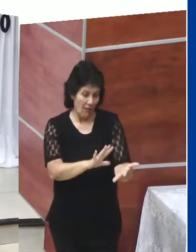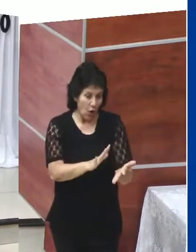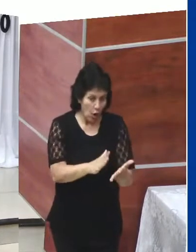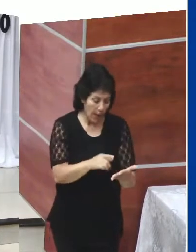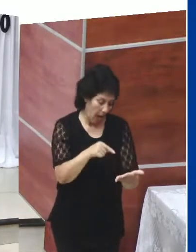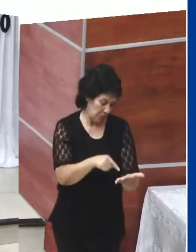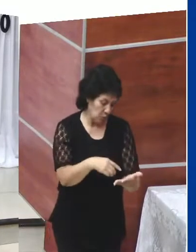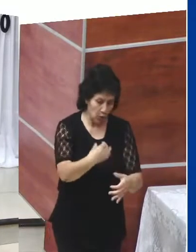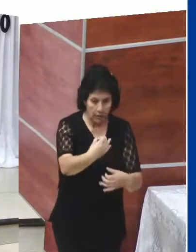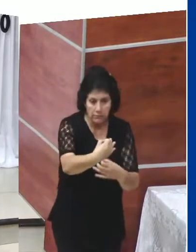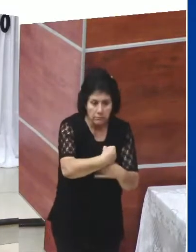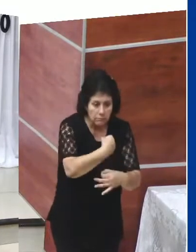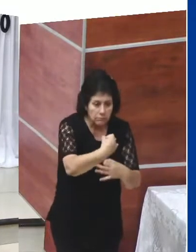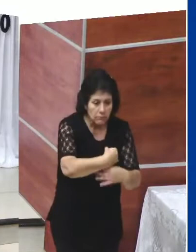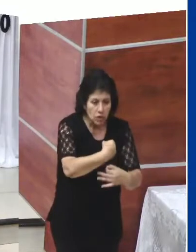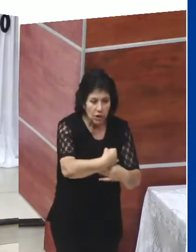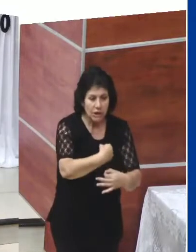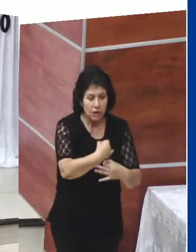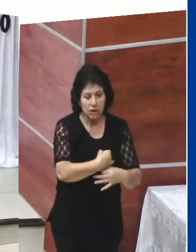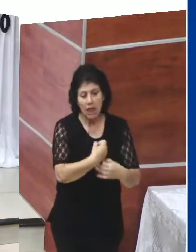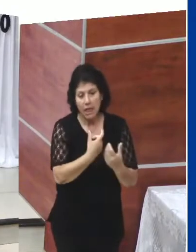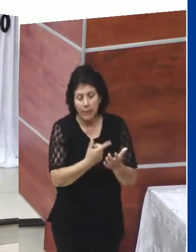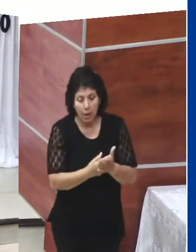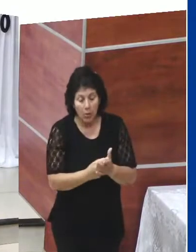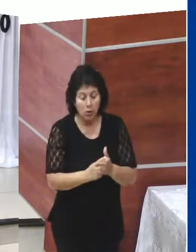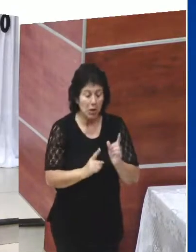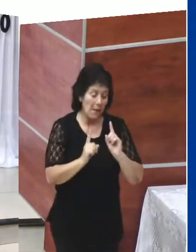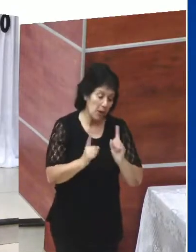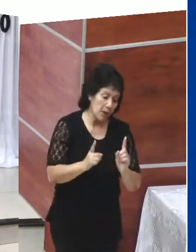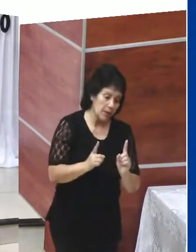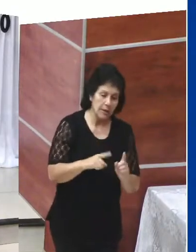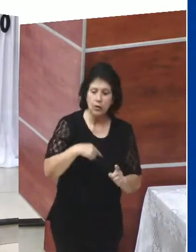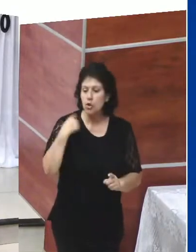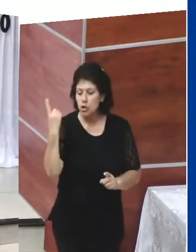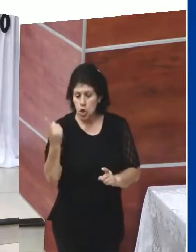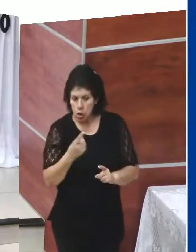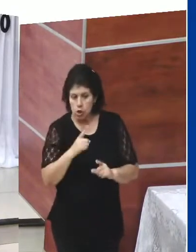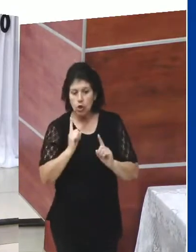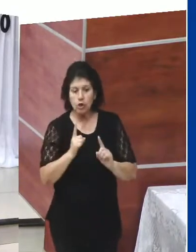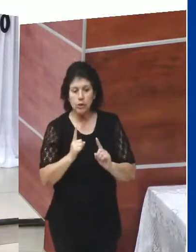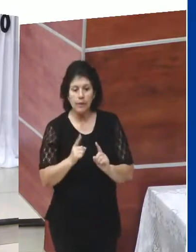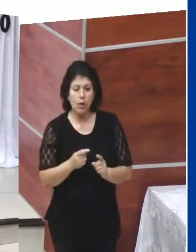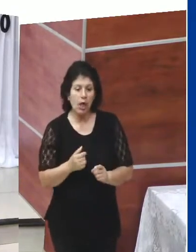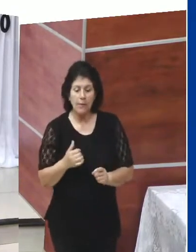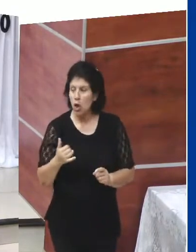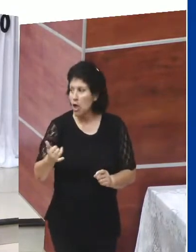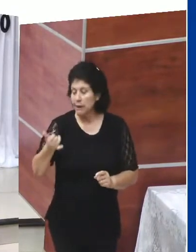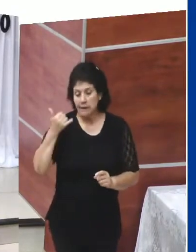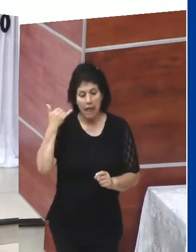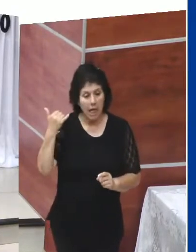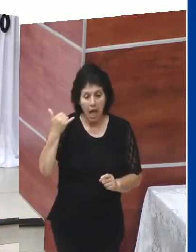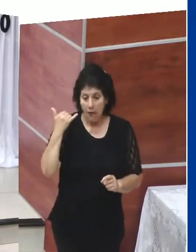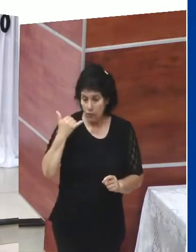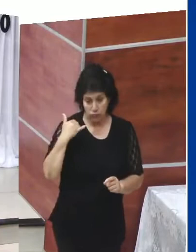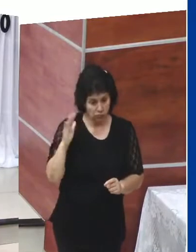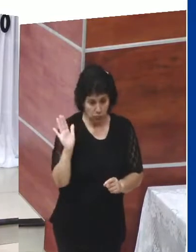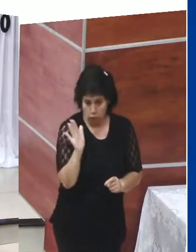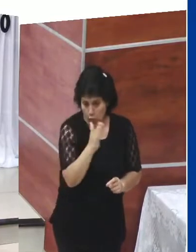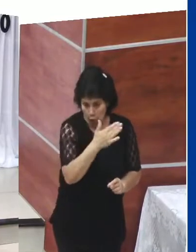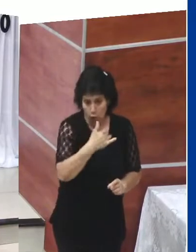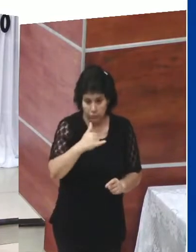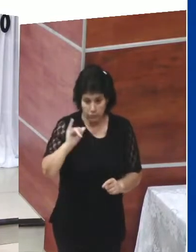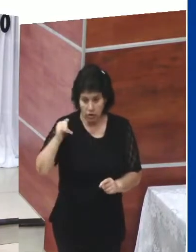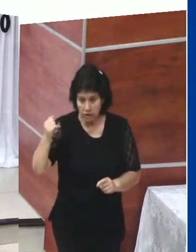dan el mensaje de la palabra de Dios en audio para escucharla. Nosotros tenemos dispositivos móviles, creo que casi todos tienen, y